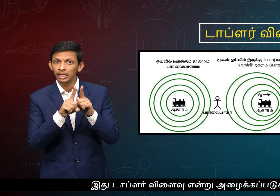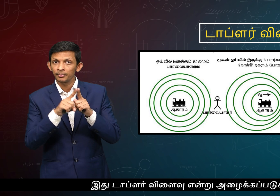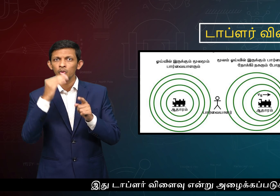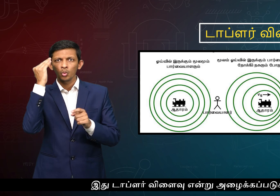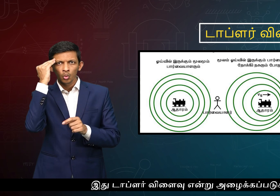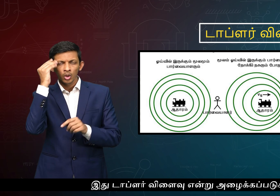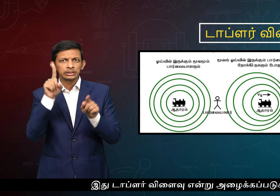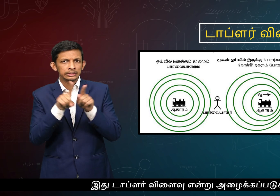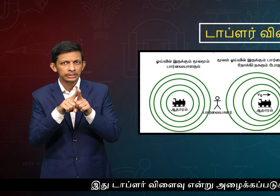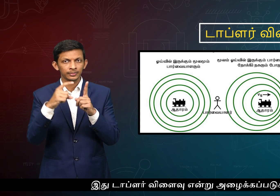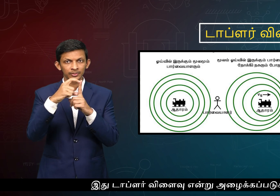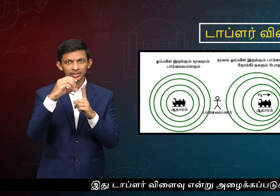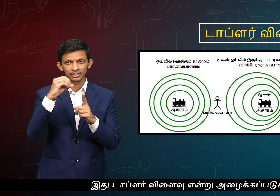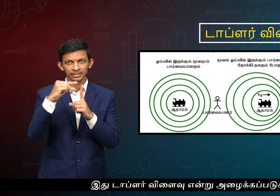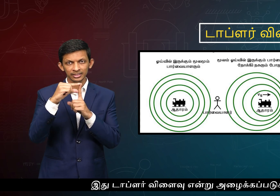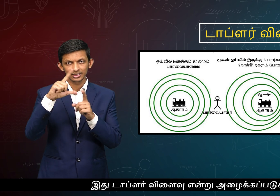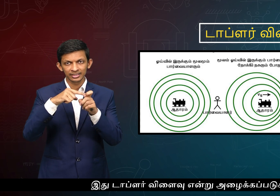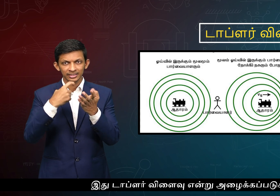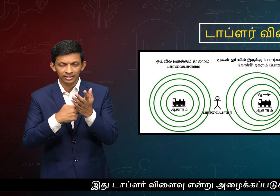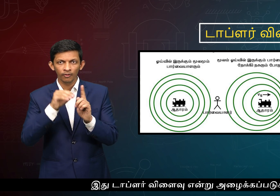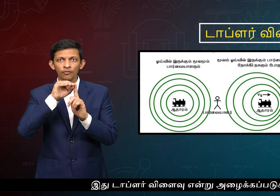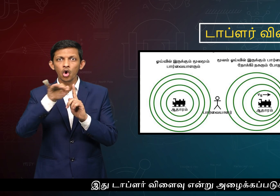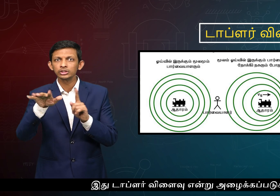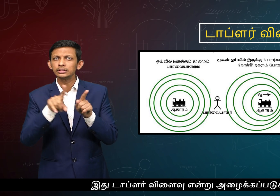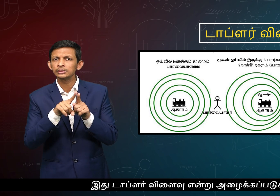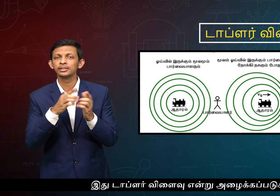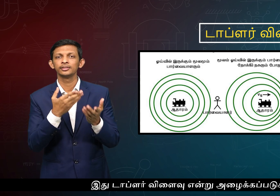இது டாப்ளர் விளைவு என்று அழைக்கப்படுகிறது.